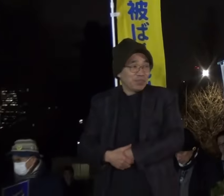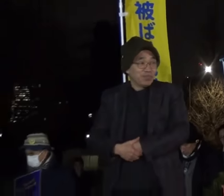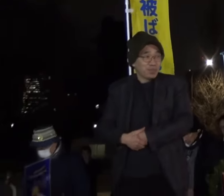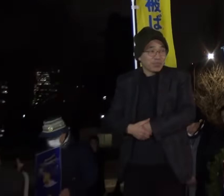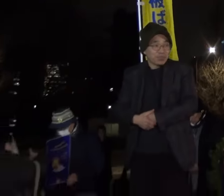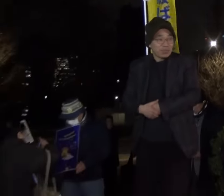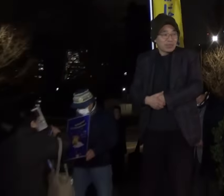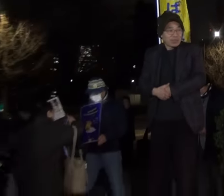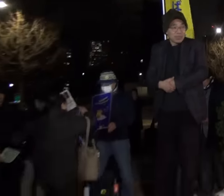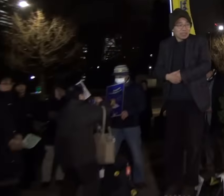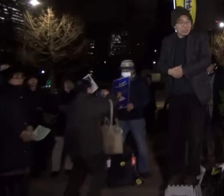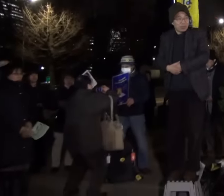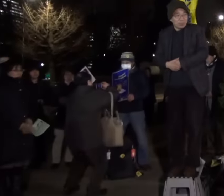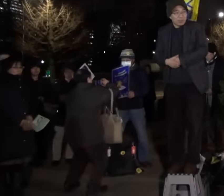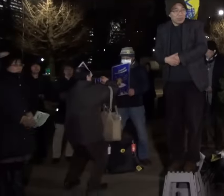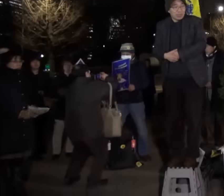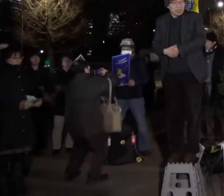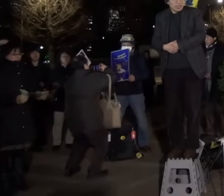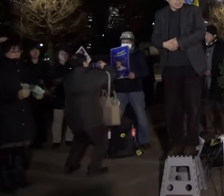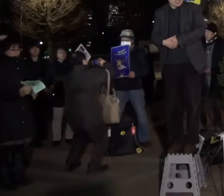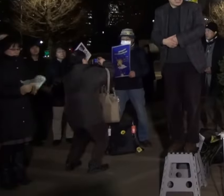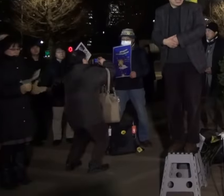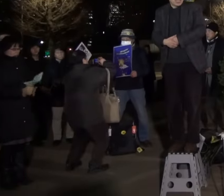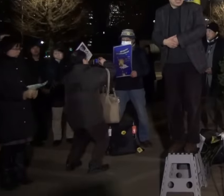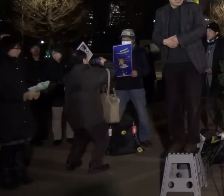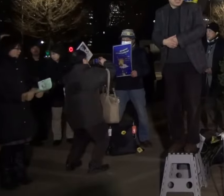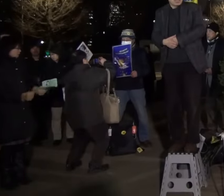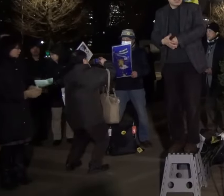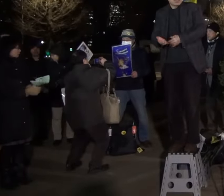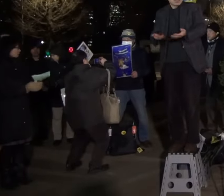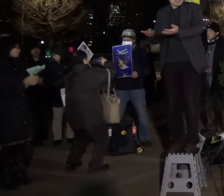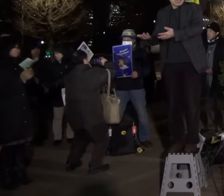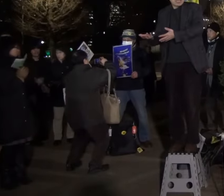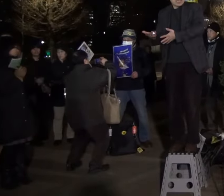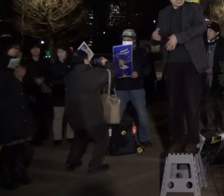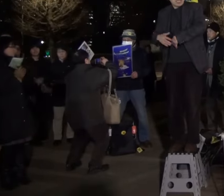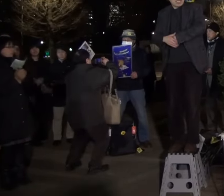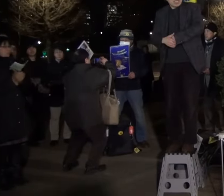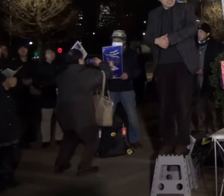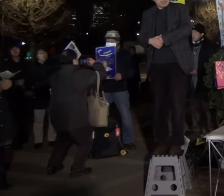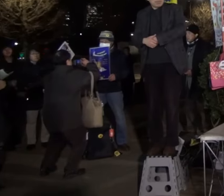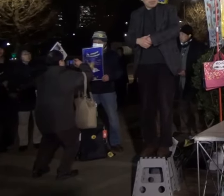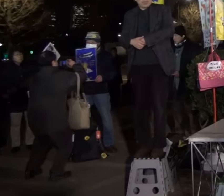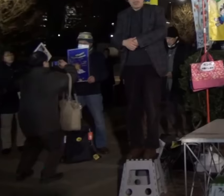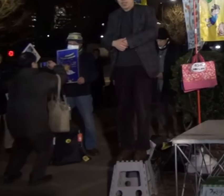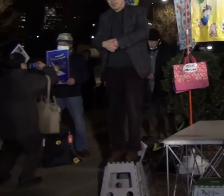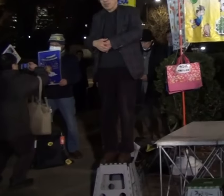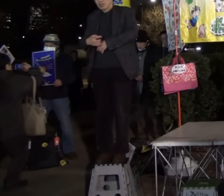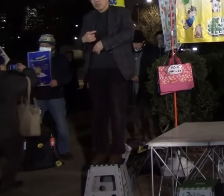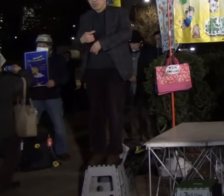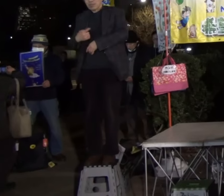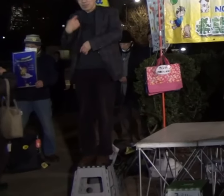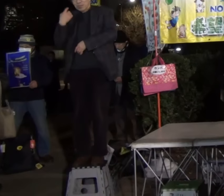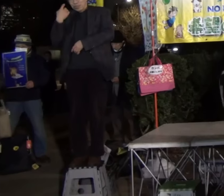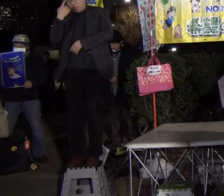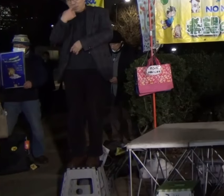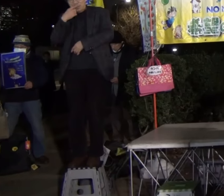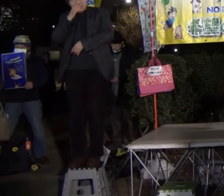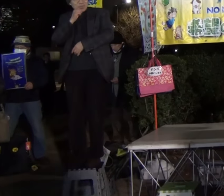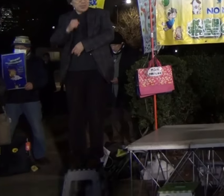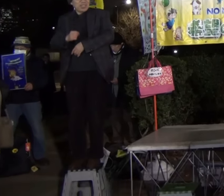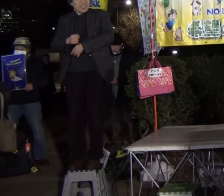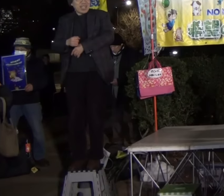。はい、では次、はい、イケメン荒木くんです。ありがとうございます